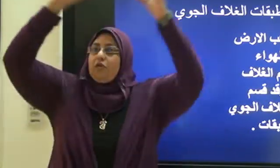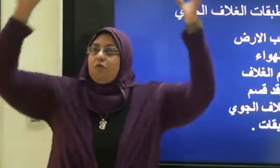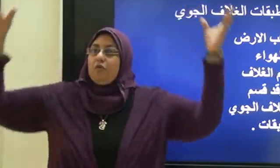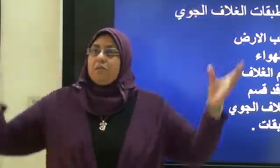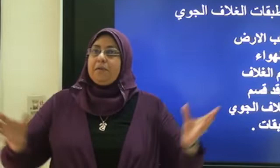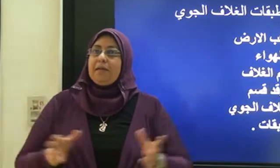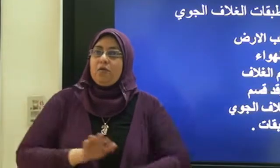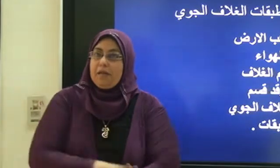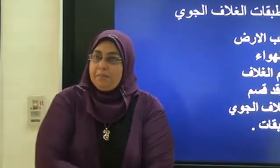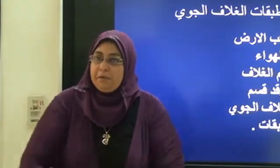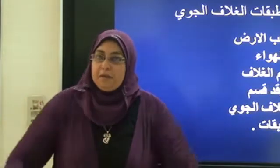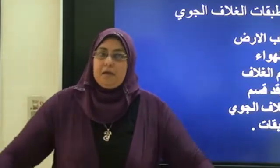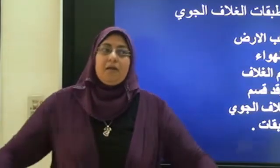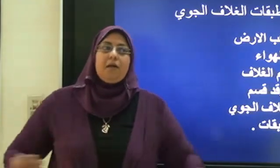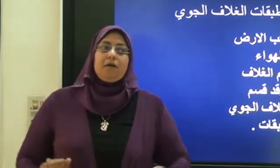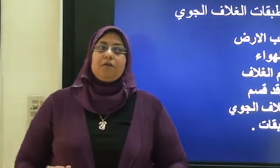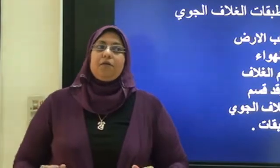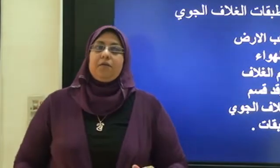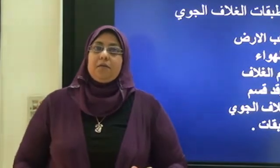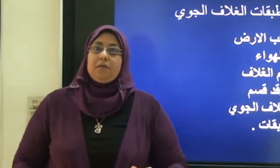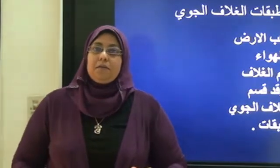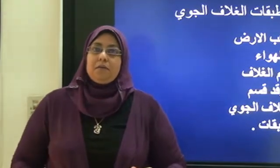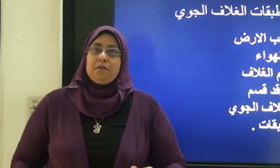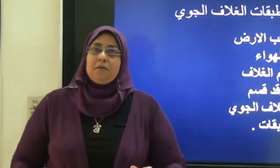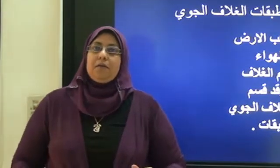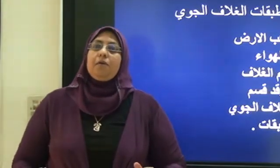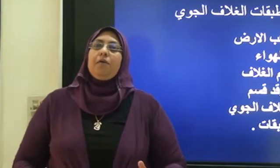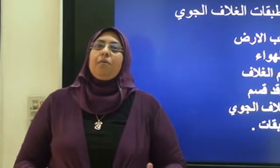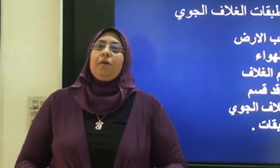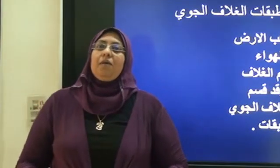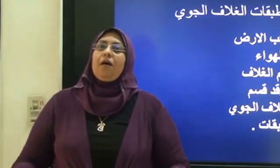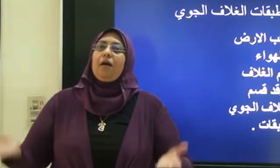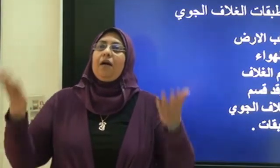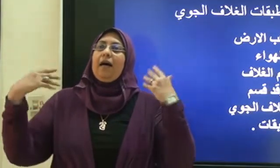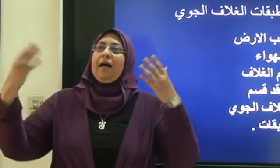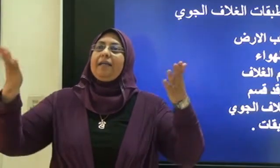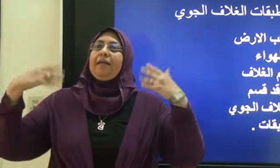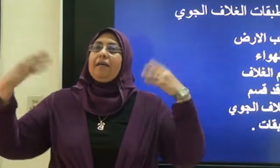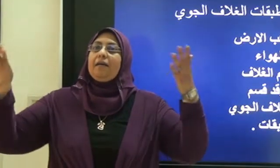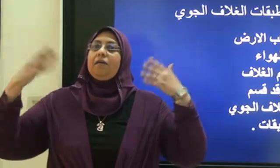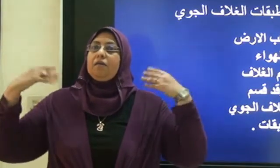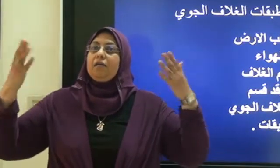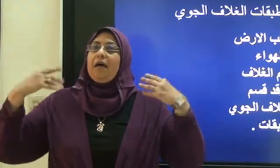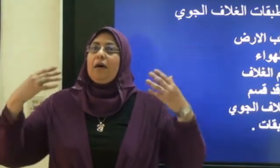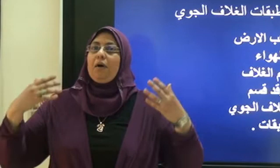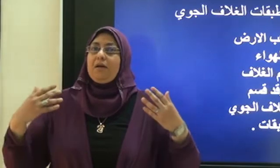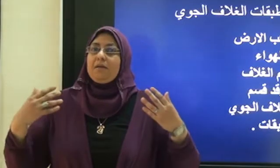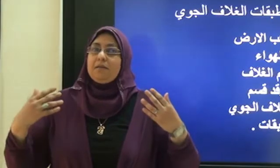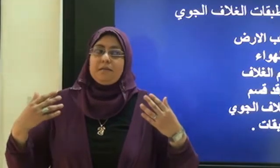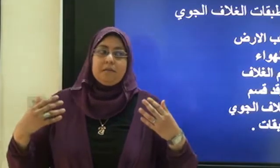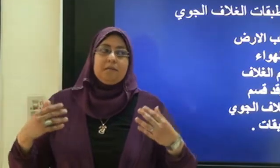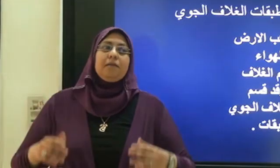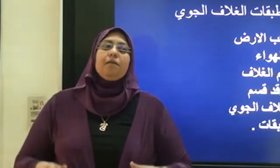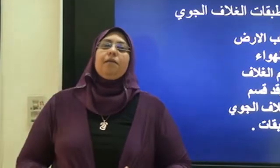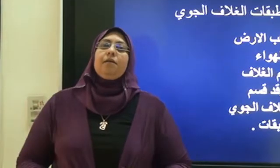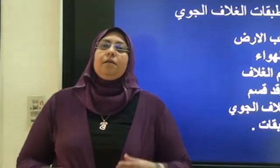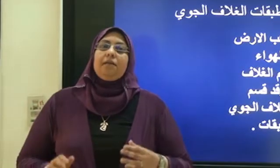بيحيطوا بكوكب الأرض، عبارة عن هواء.